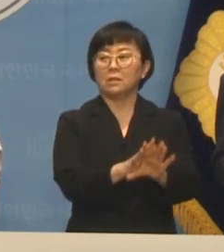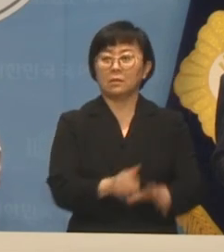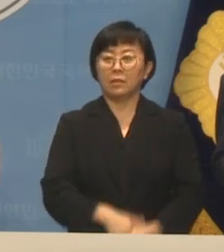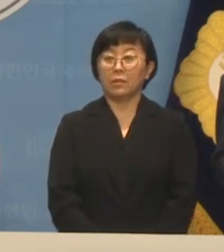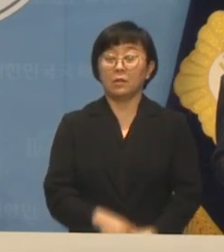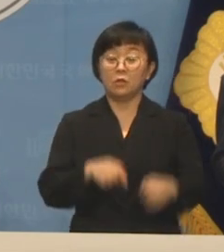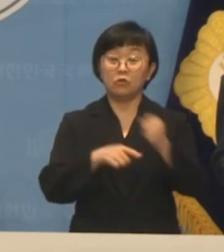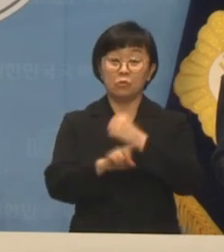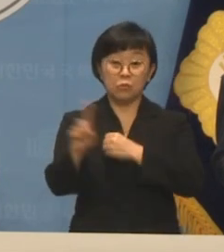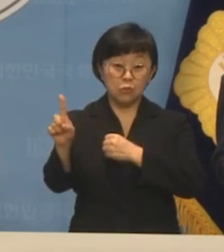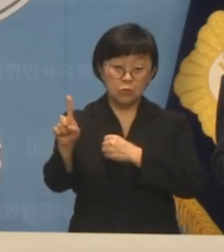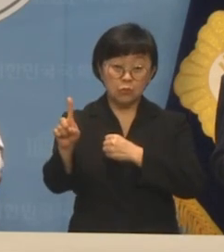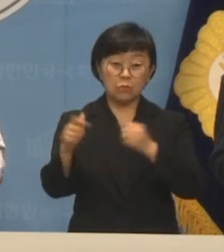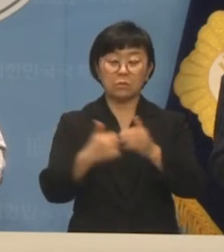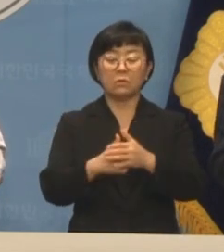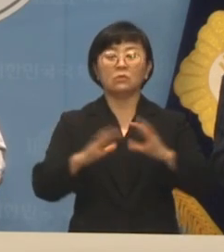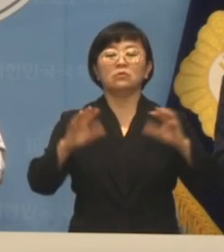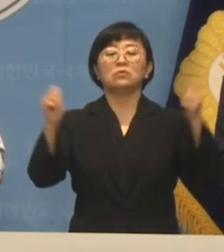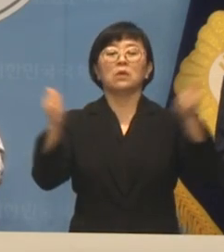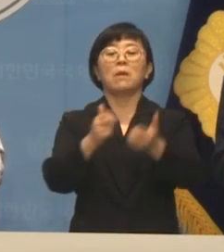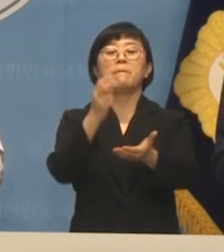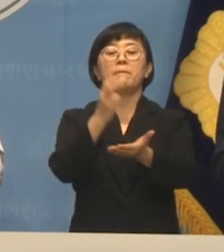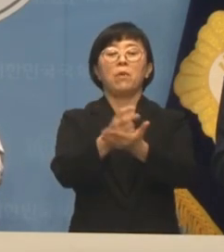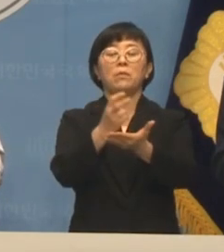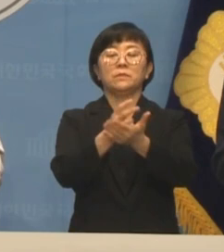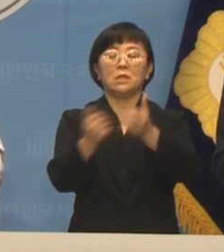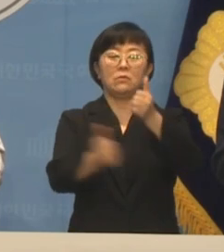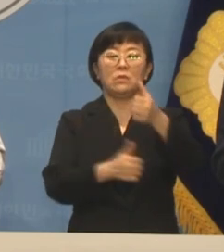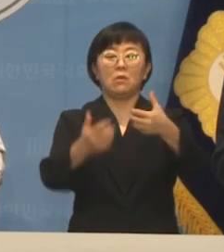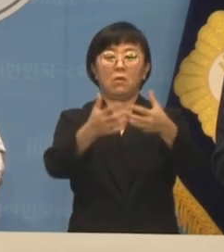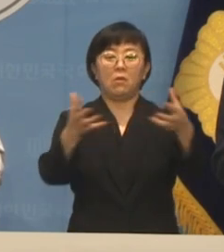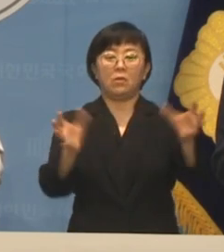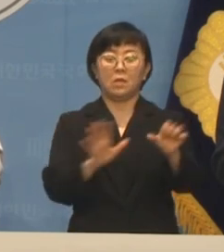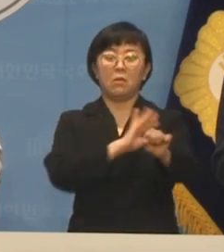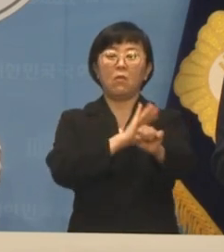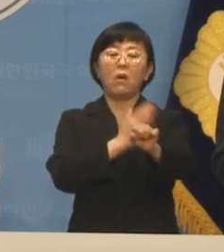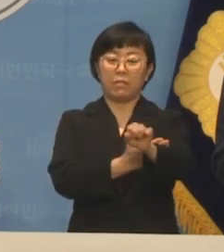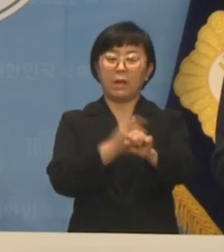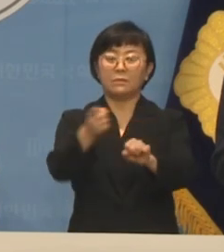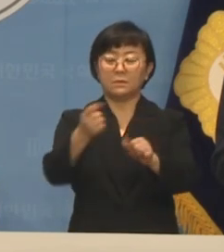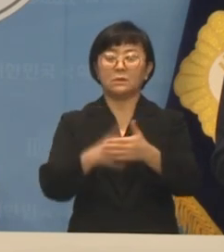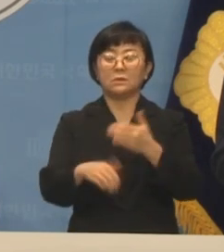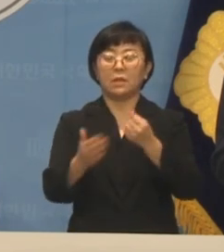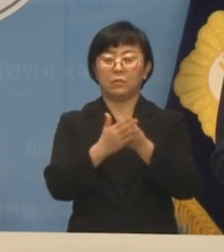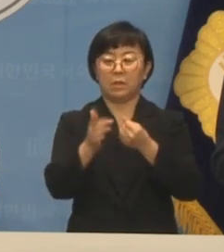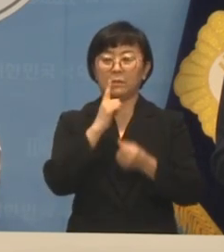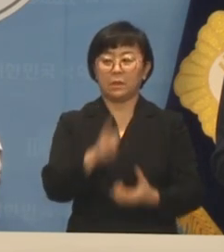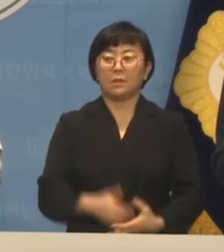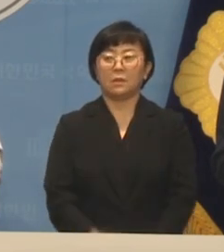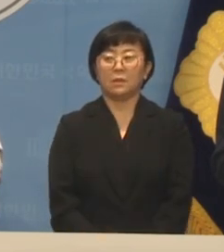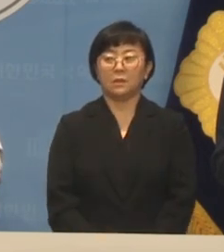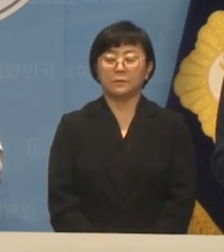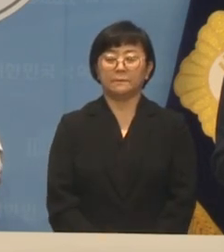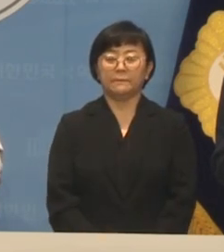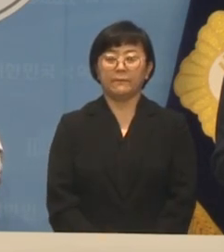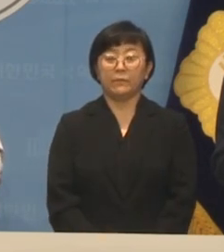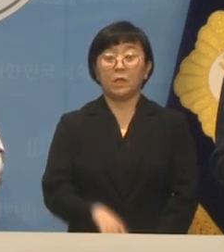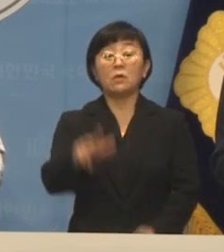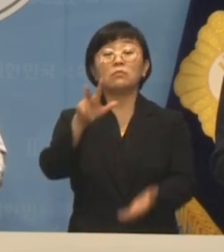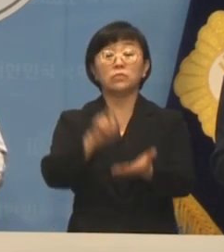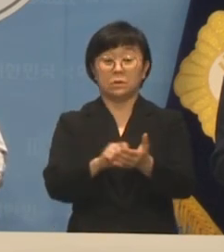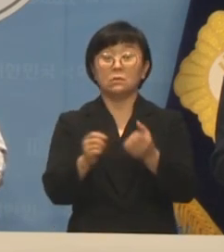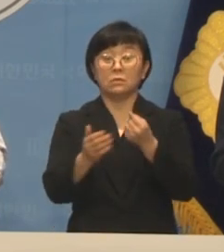그 이유는 바로 국회 법제사법위원회의 월권과 목리 때문이었습니다. 이러한